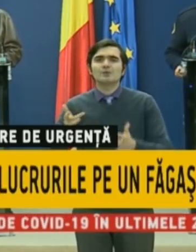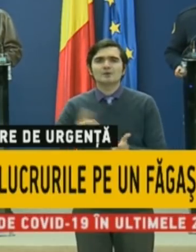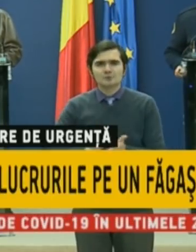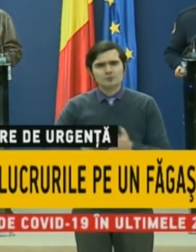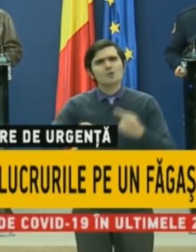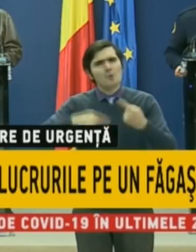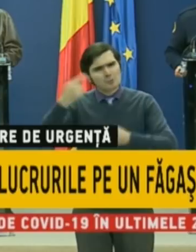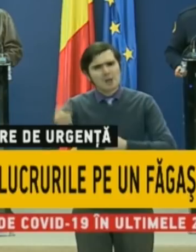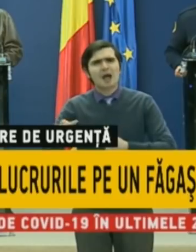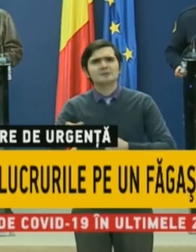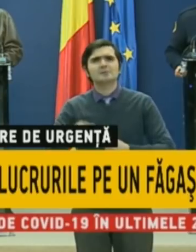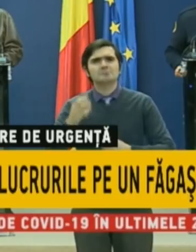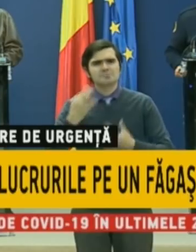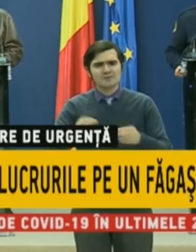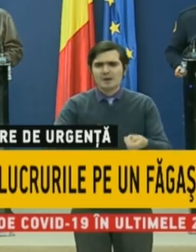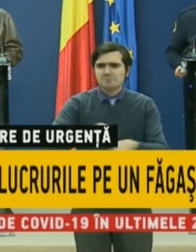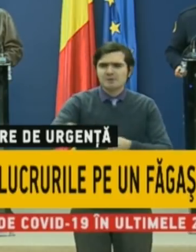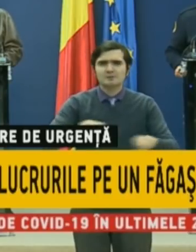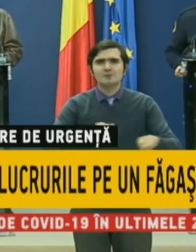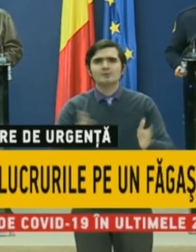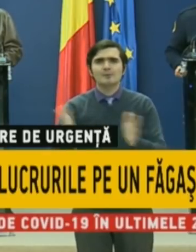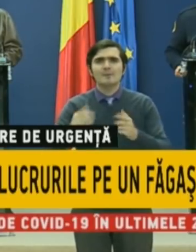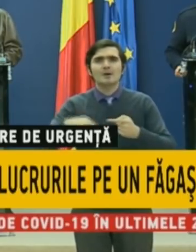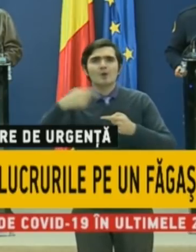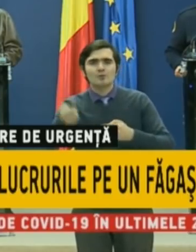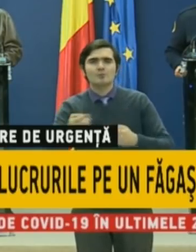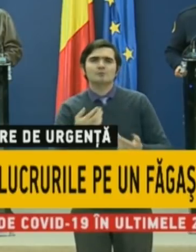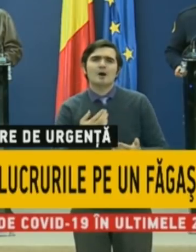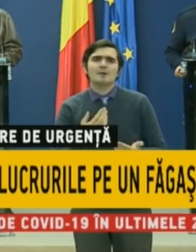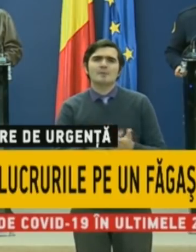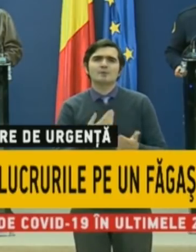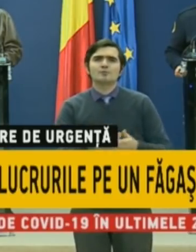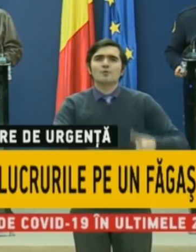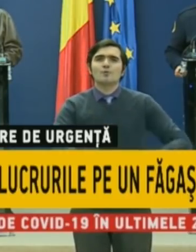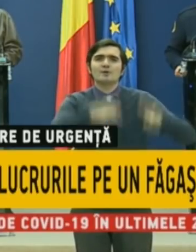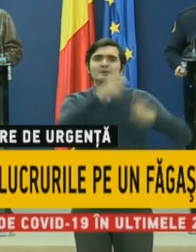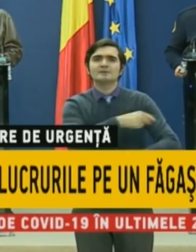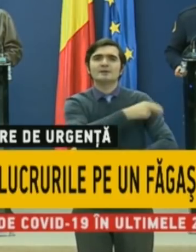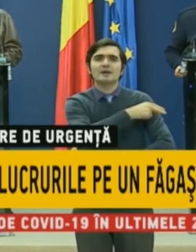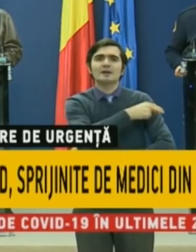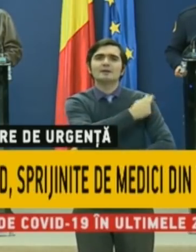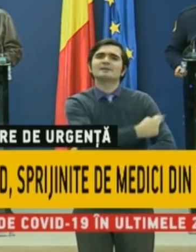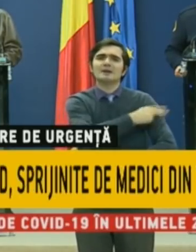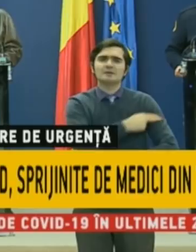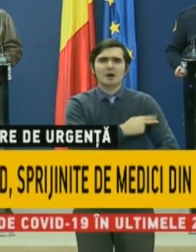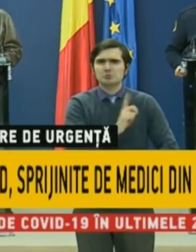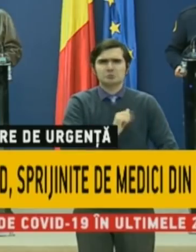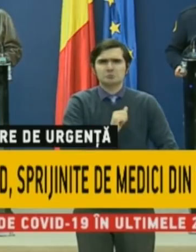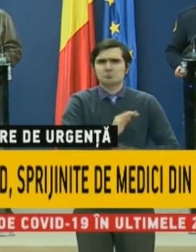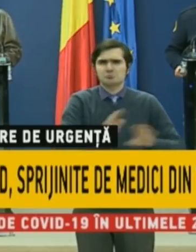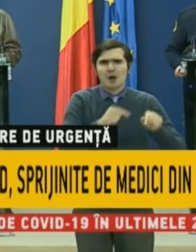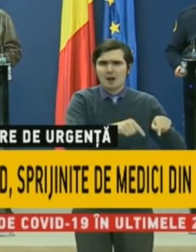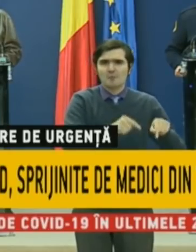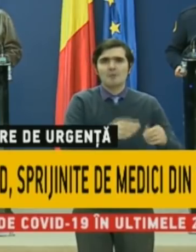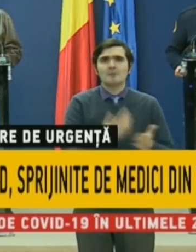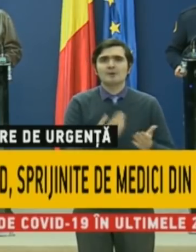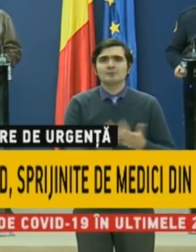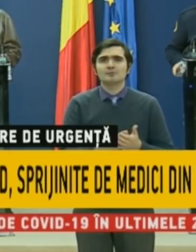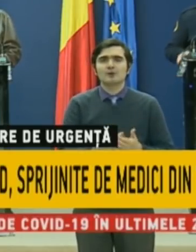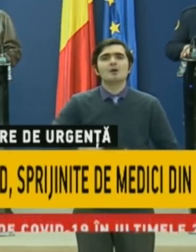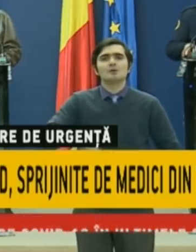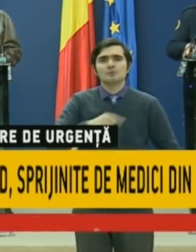care urmează să fie distribuite în următoarea perioadă către unitățile sanitare și nu numai, pentru că în vederea